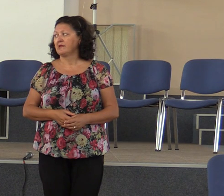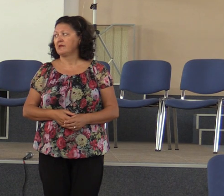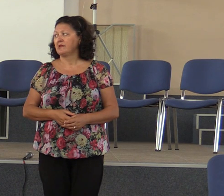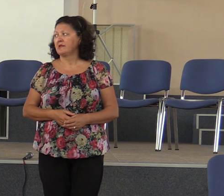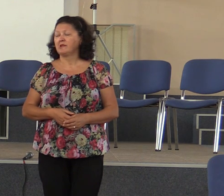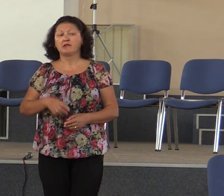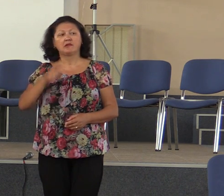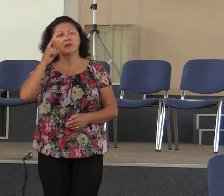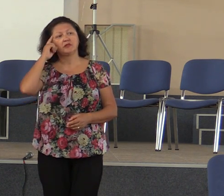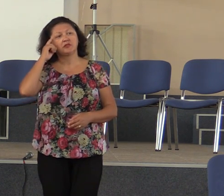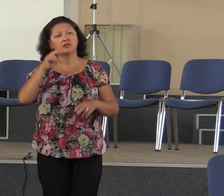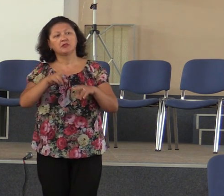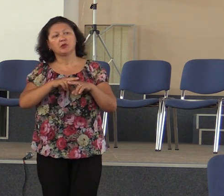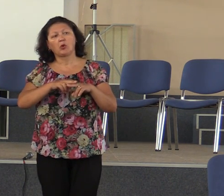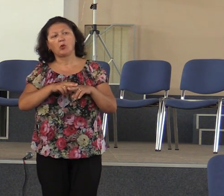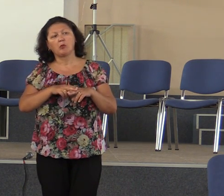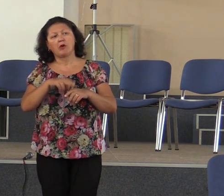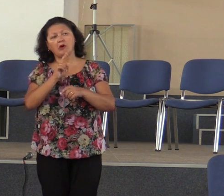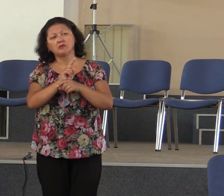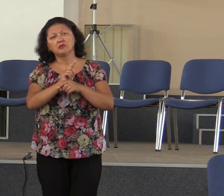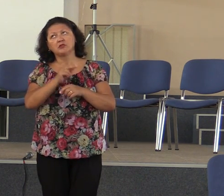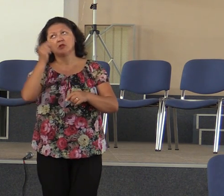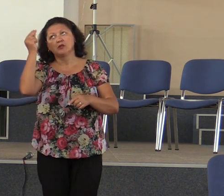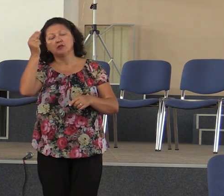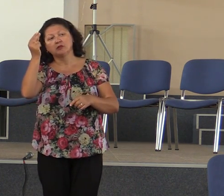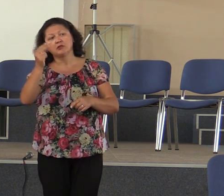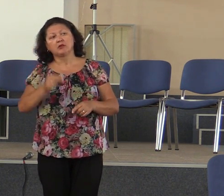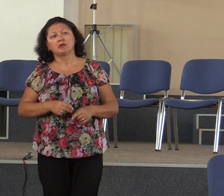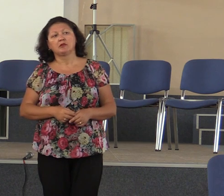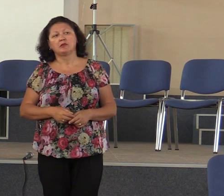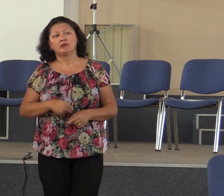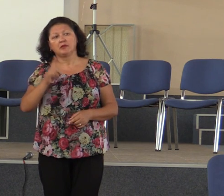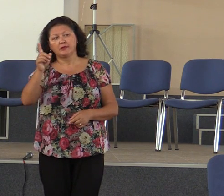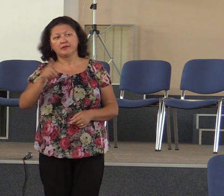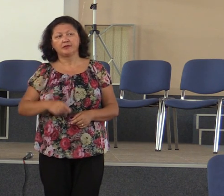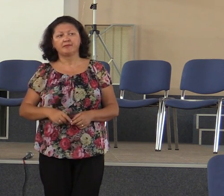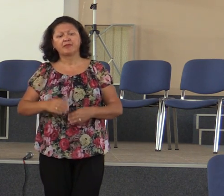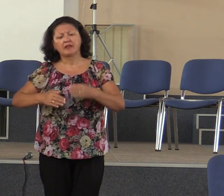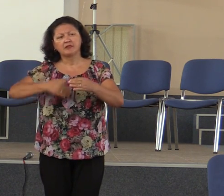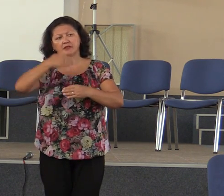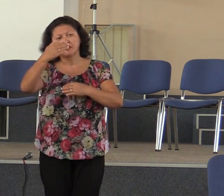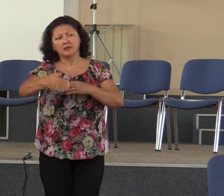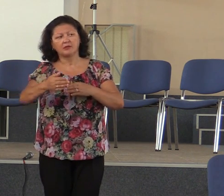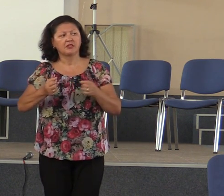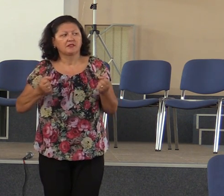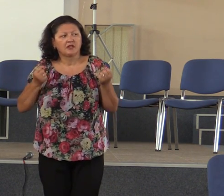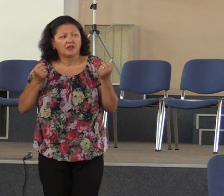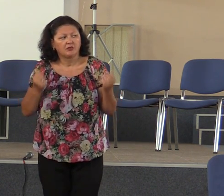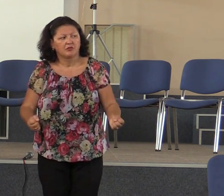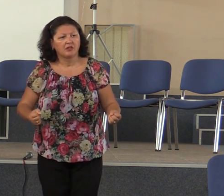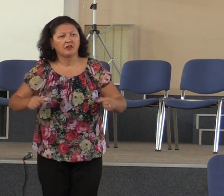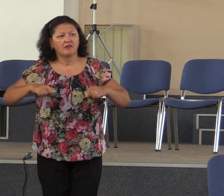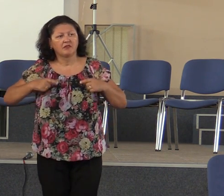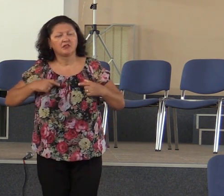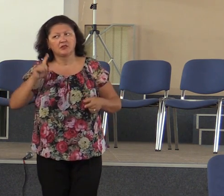Știți cum s-a portat Dumnezeu cu el ca să treacă peste această greutate a vieții lui? Și e ceea ce vă las